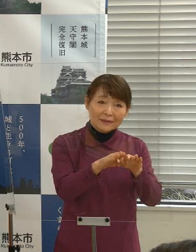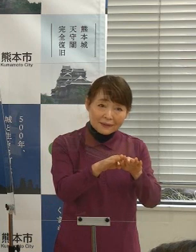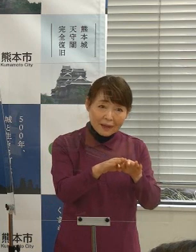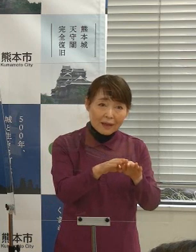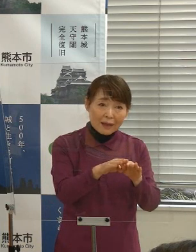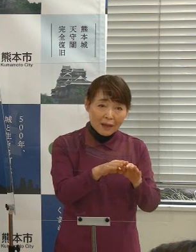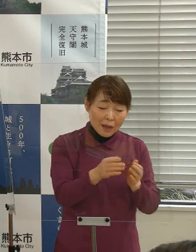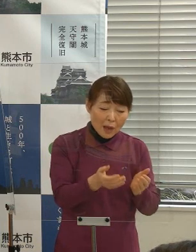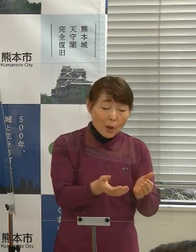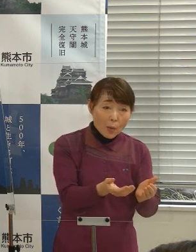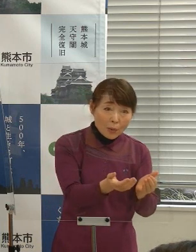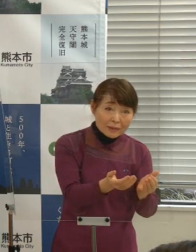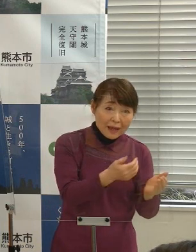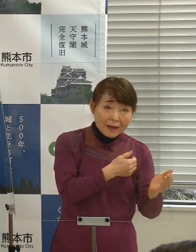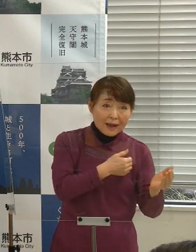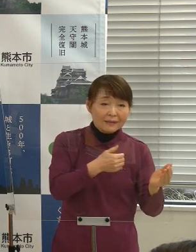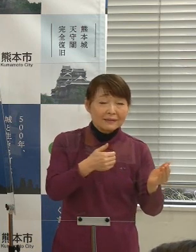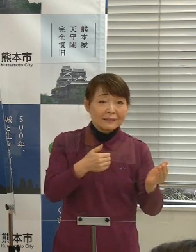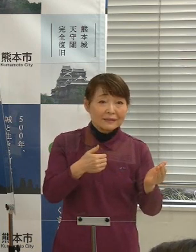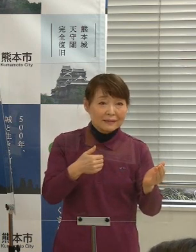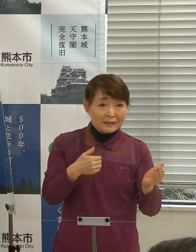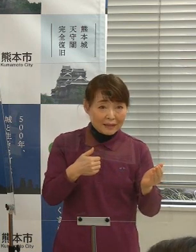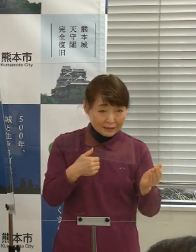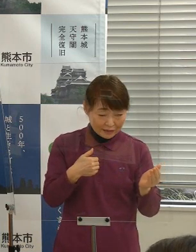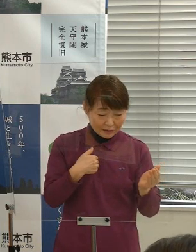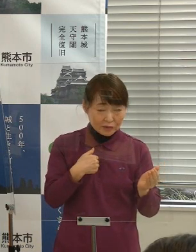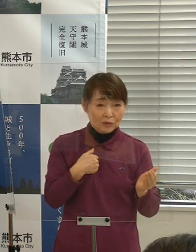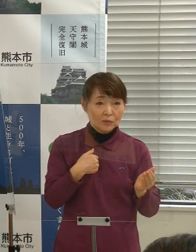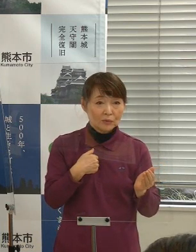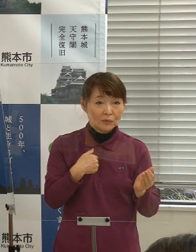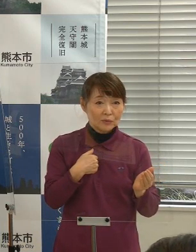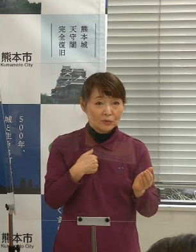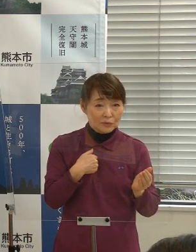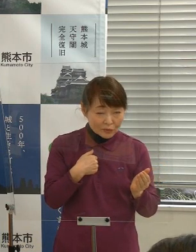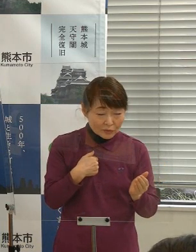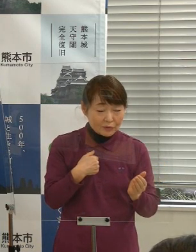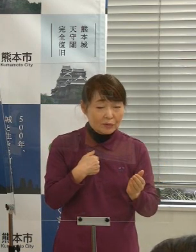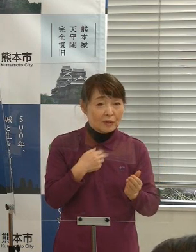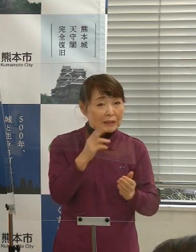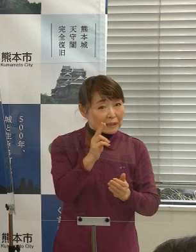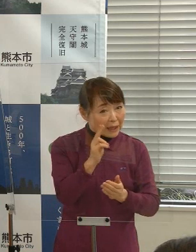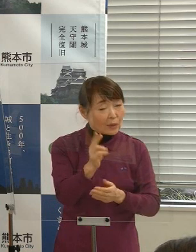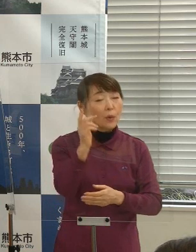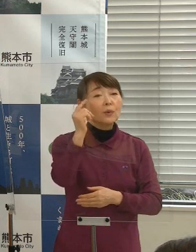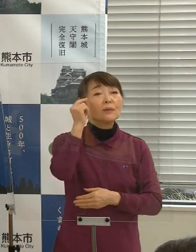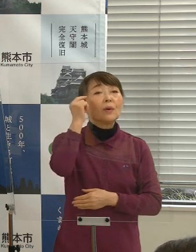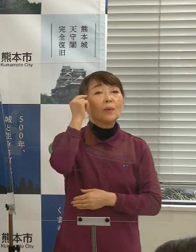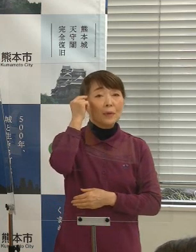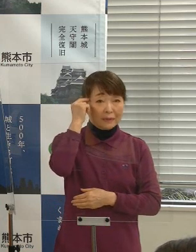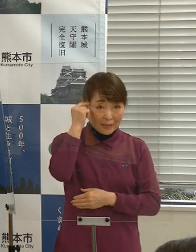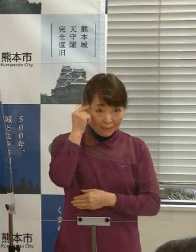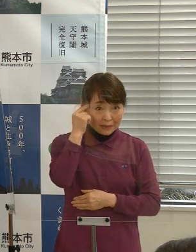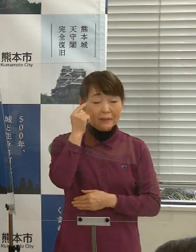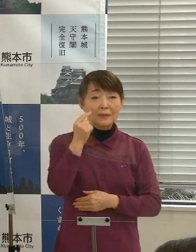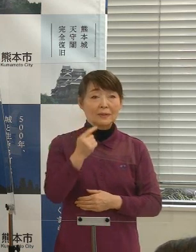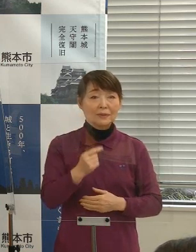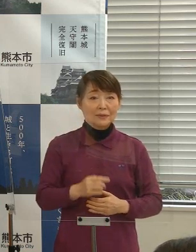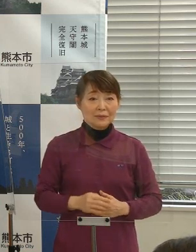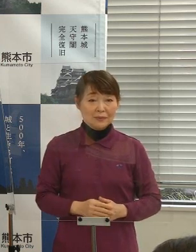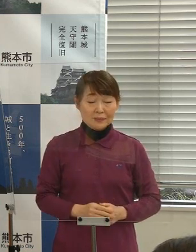参をしていただけるようにですね、なるんではないかなというふうには思っているところです。はい、